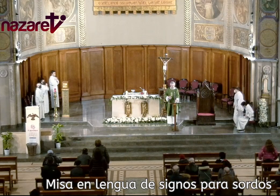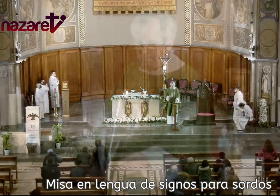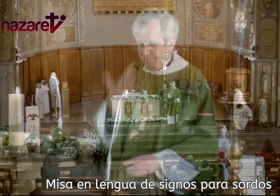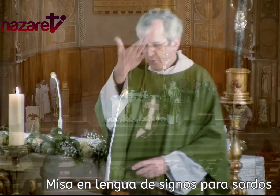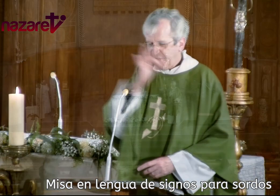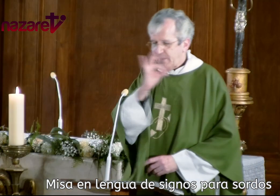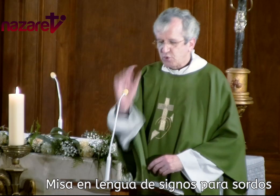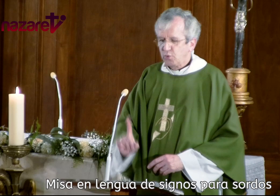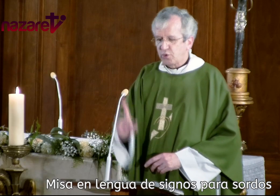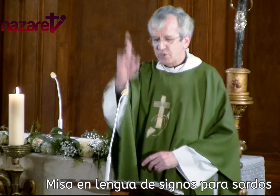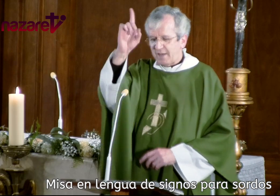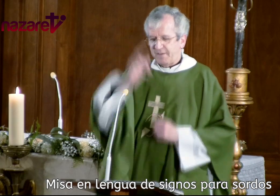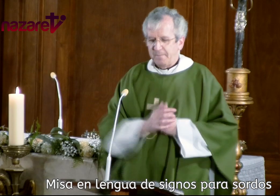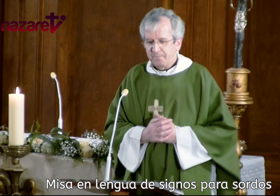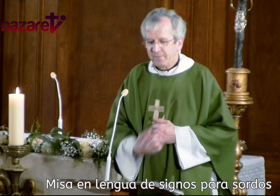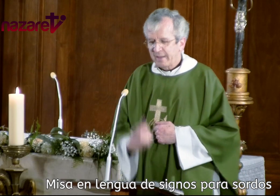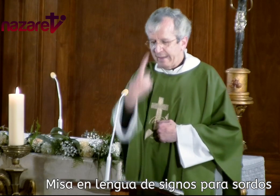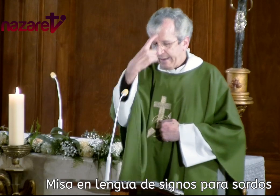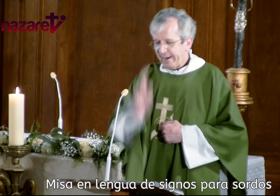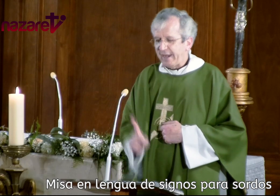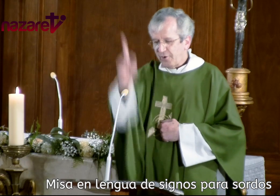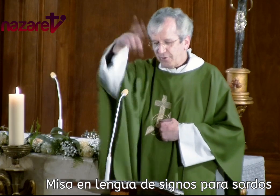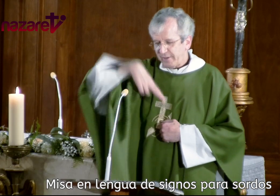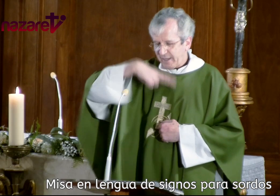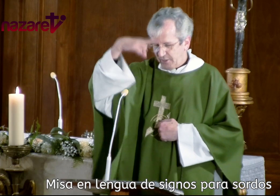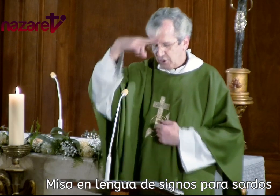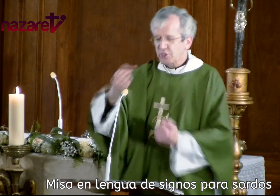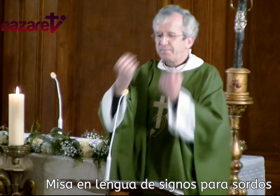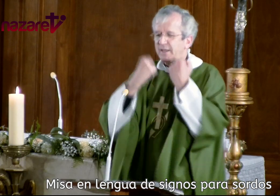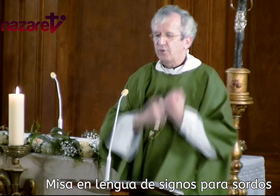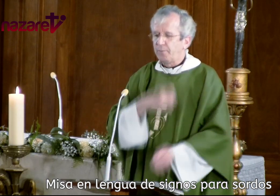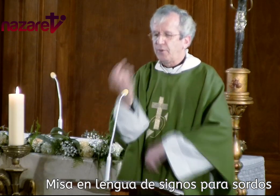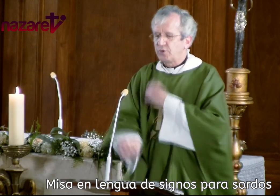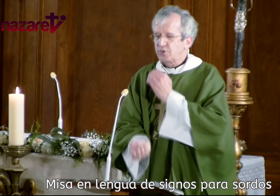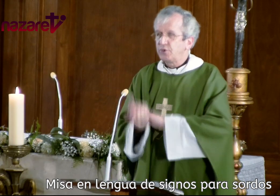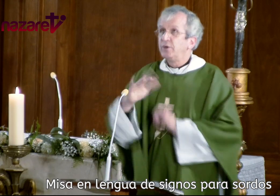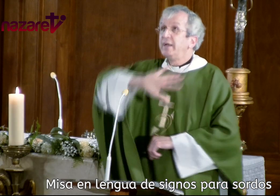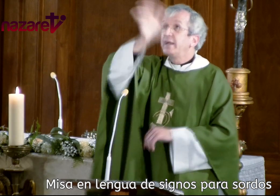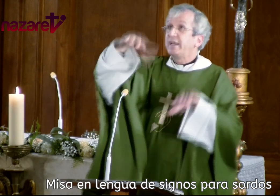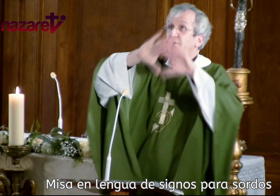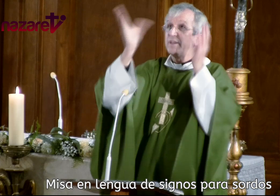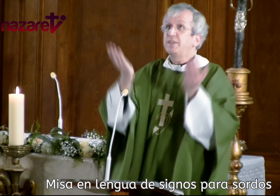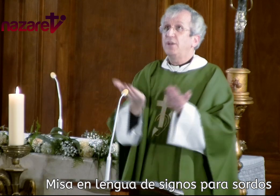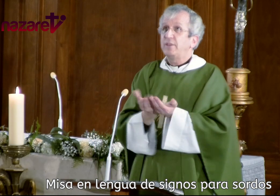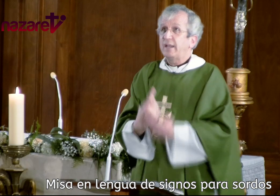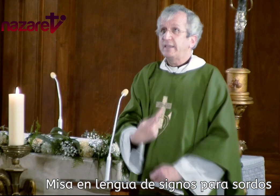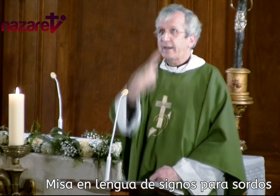procesamos juntos la fe creo en dios padre todopoderoso creador del cielo y de la tierra